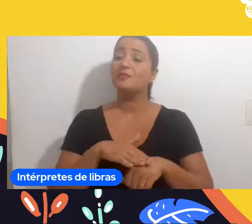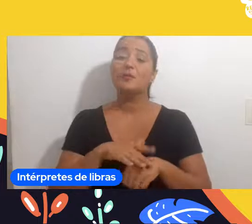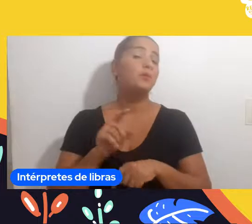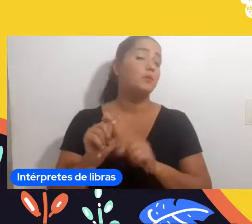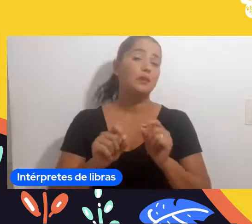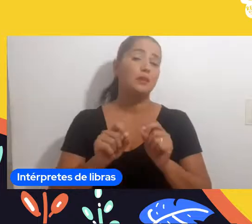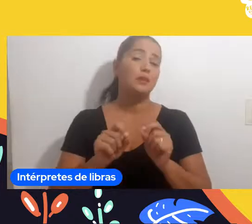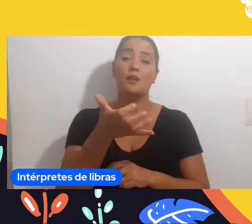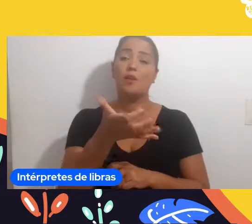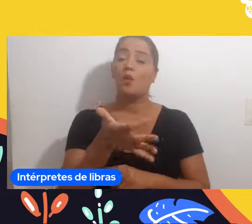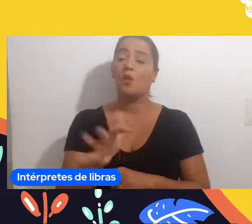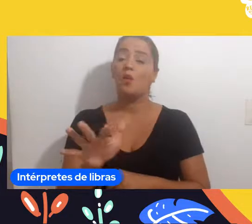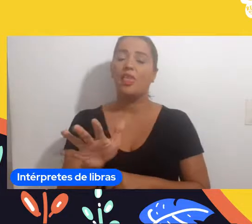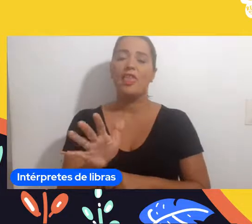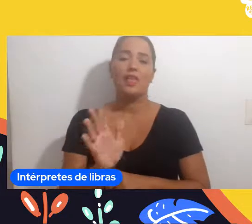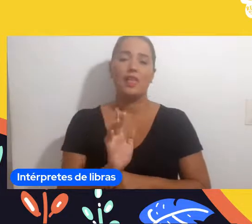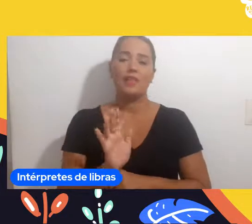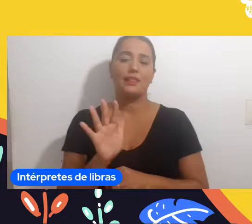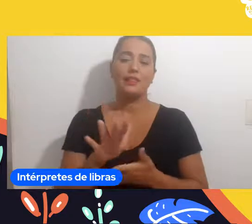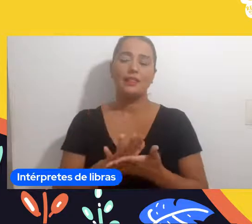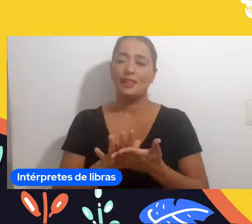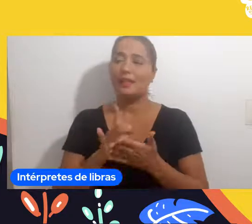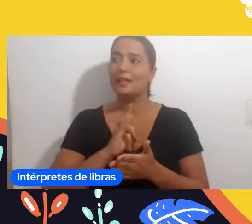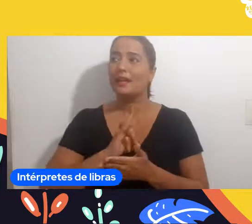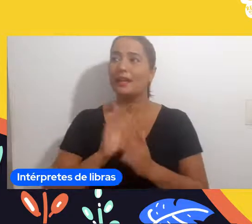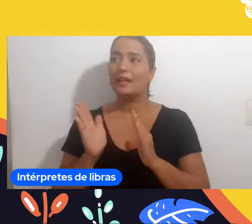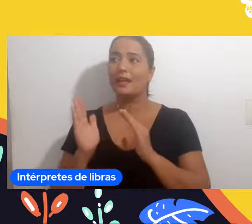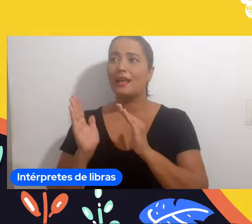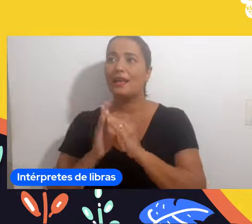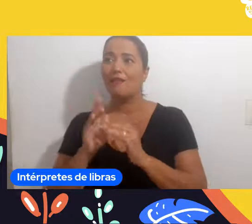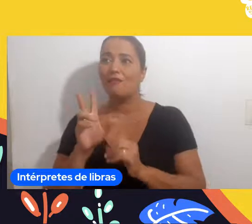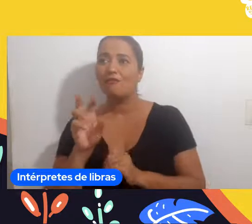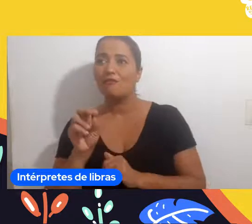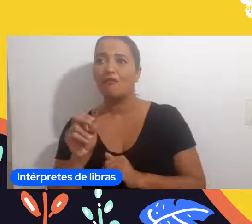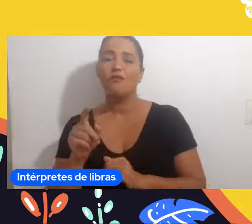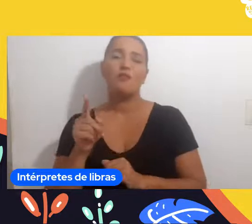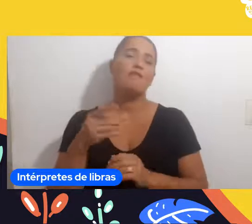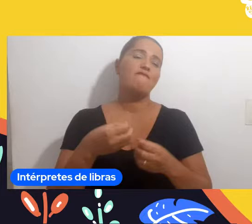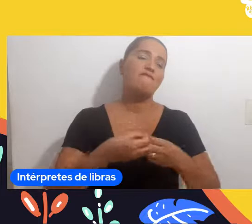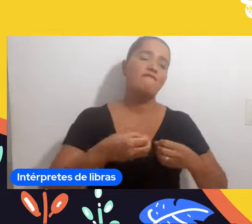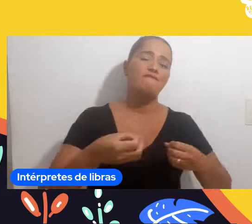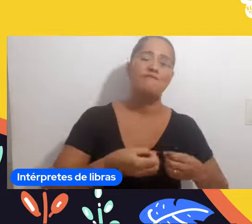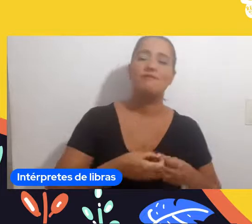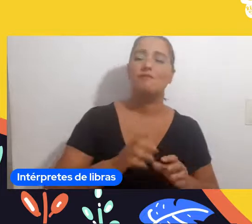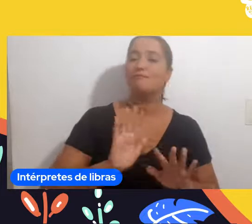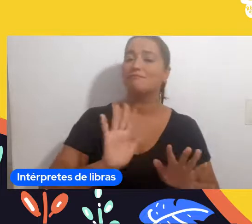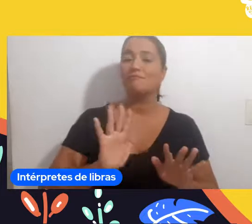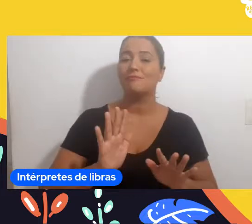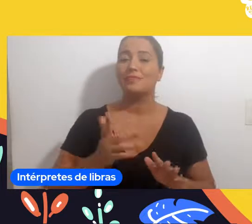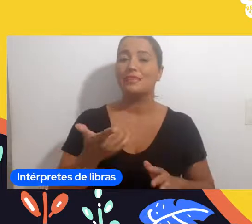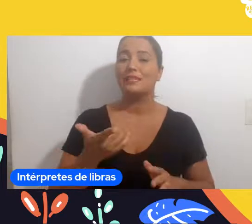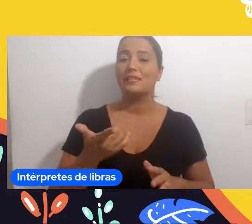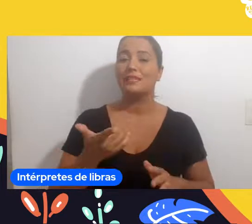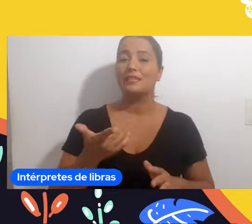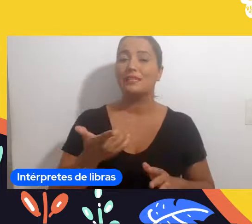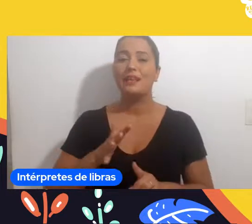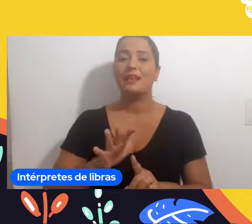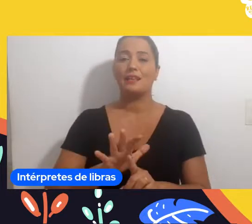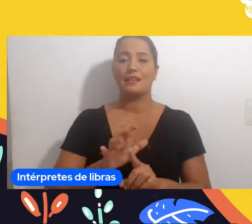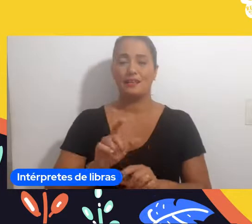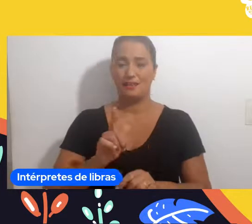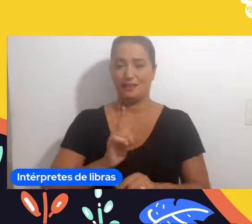casa deles, na casa da avó, na casa do vizinho. A gente quer provocar algo